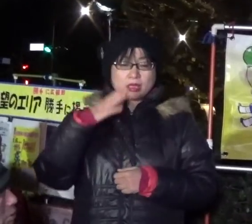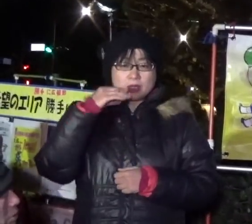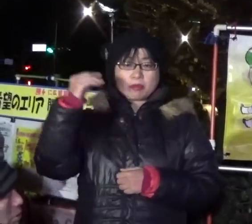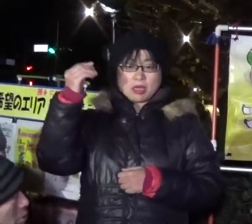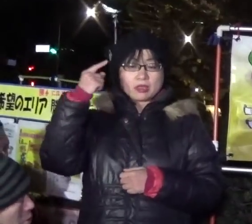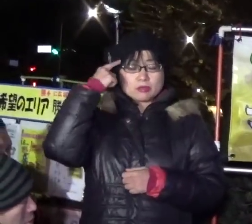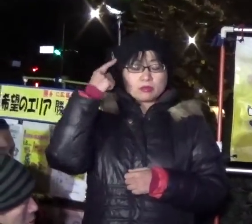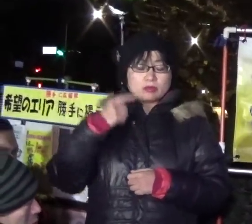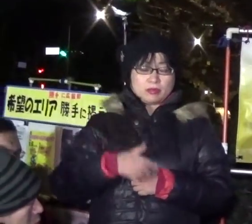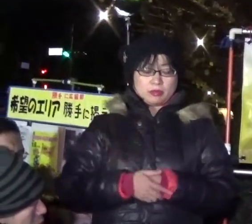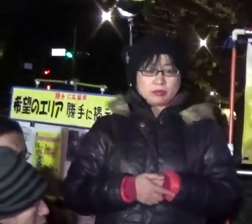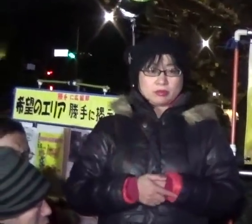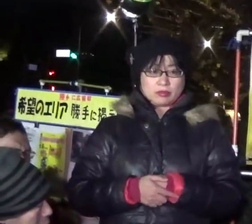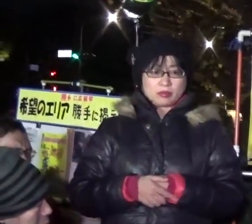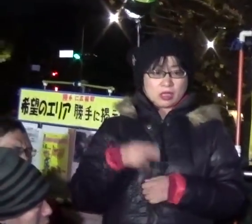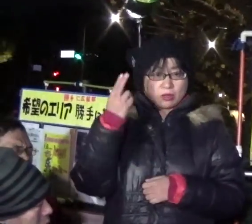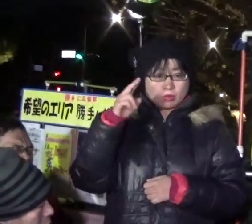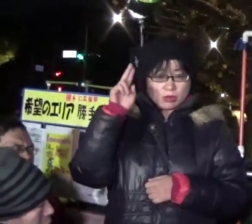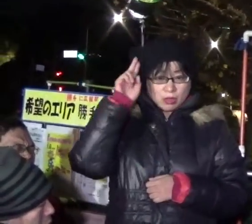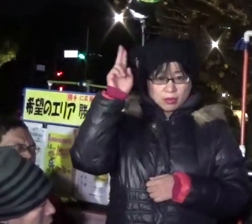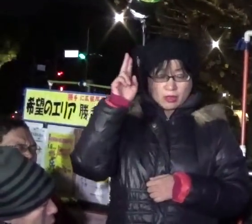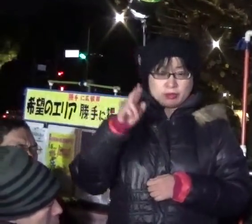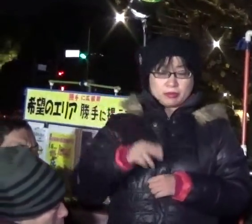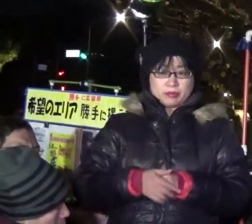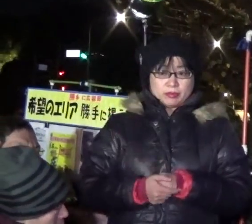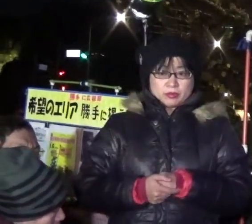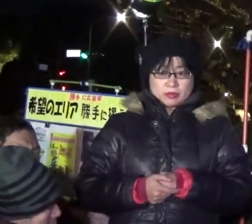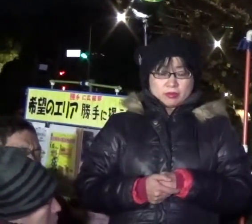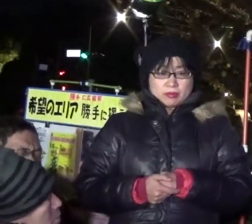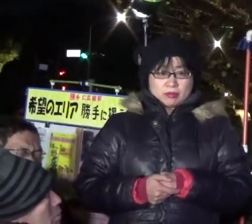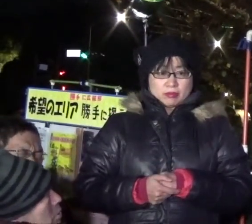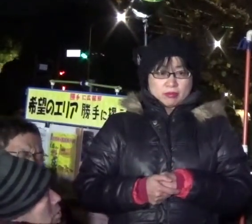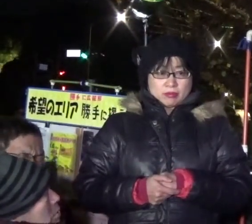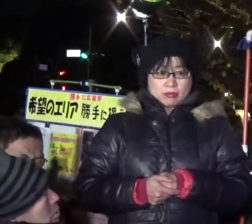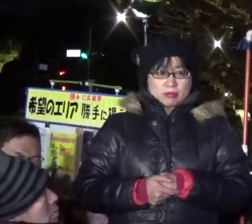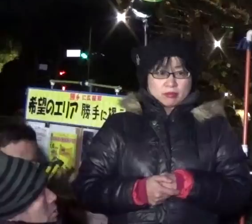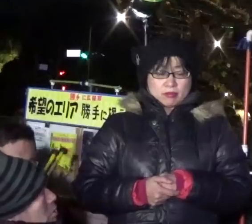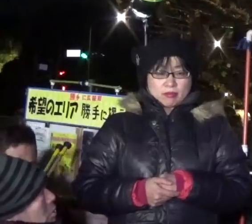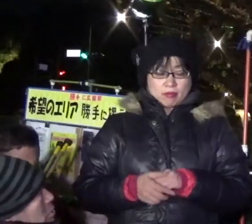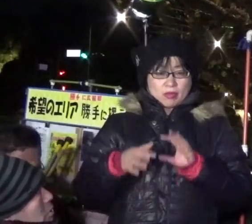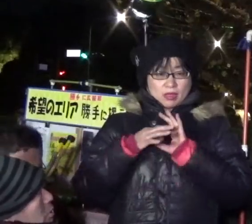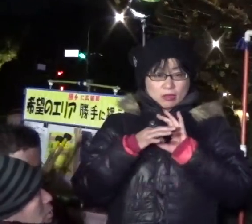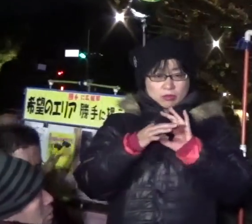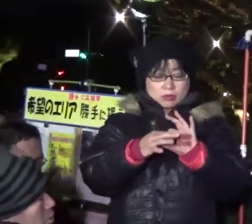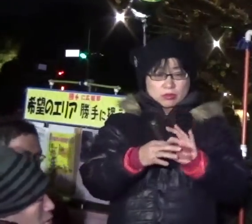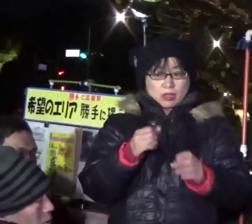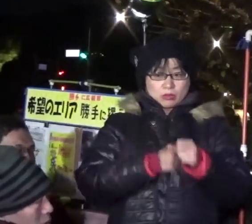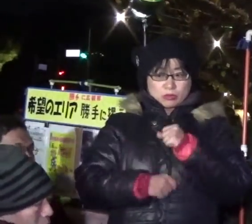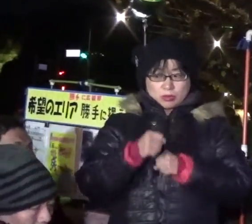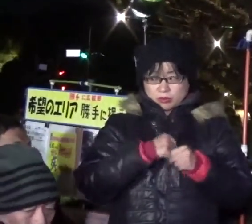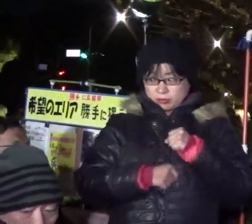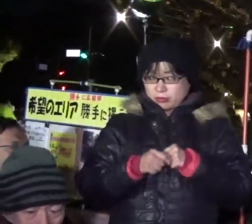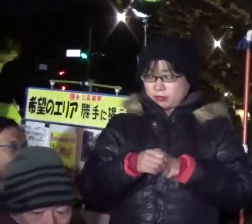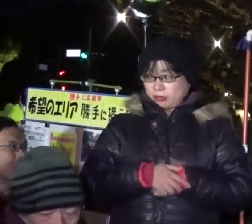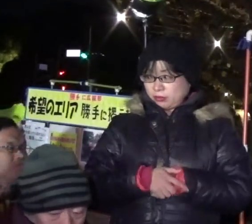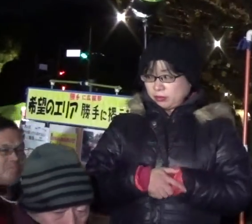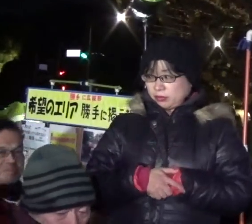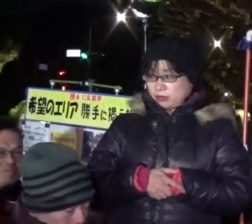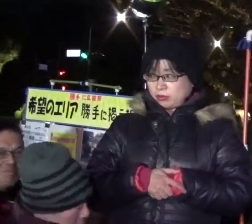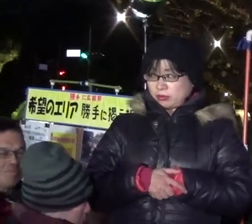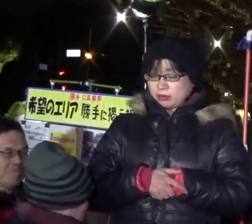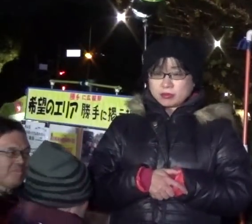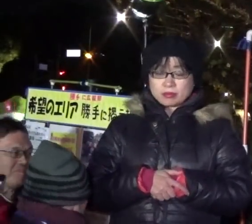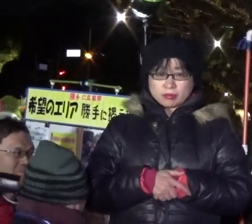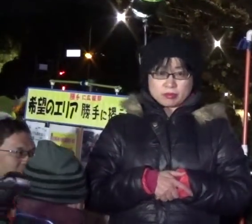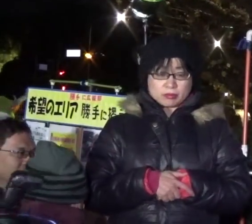でその、沖縄の、それを生んだ、ずっと継続してる運動っていうのはね、僕は感動した。